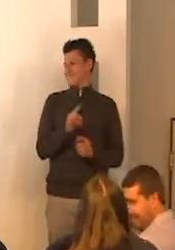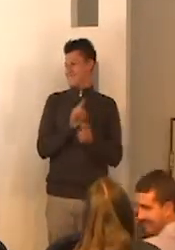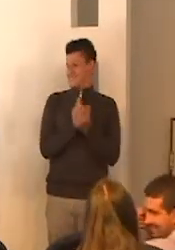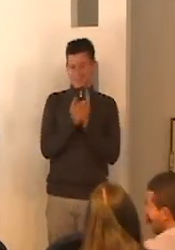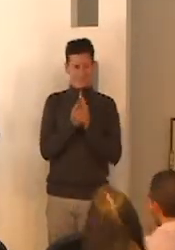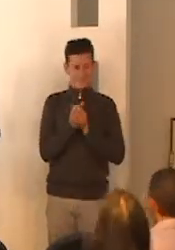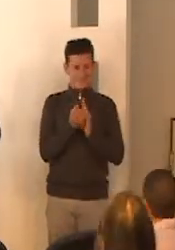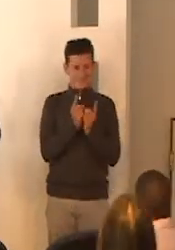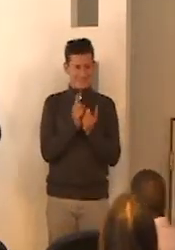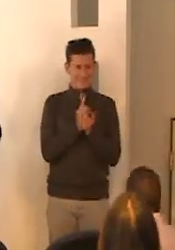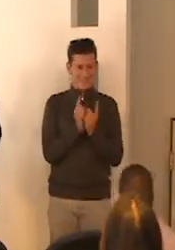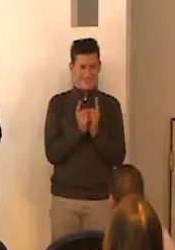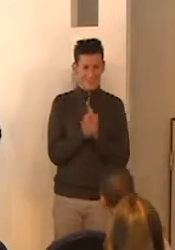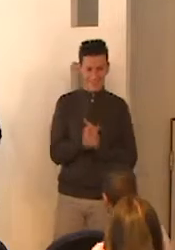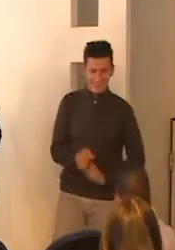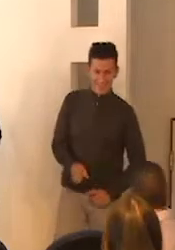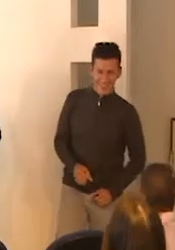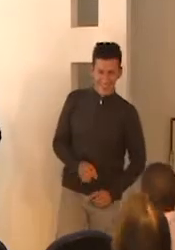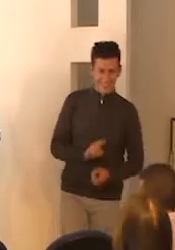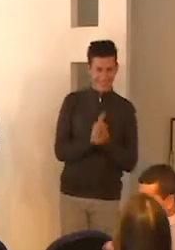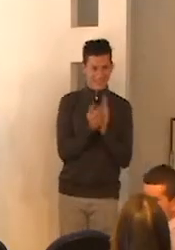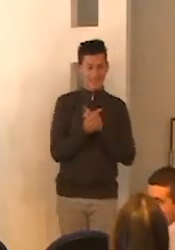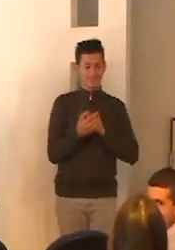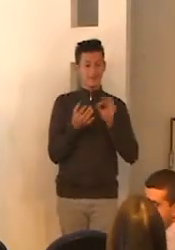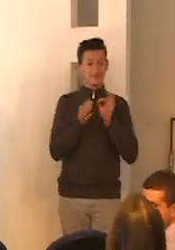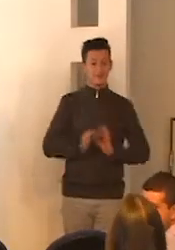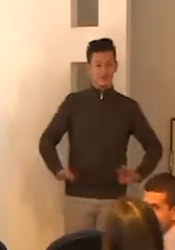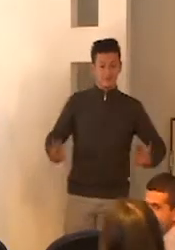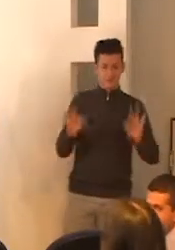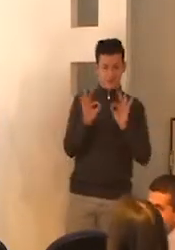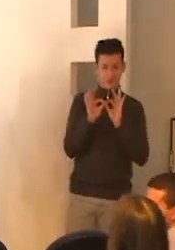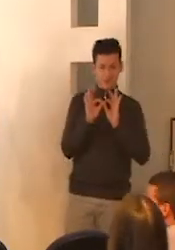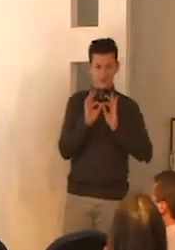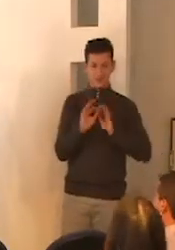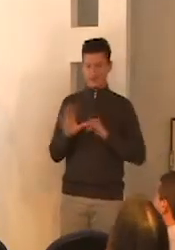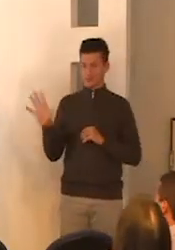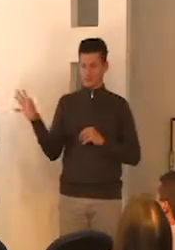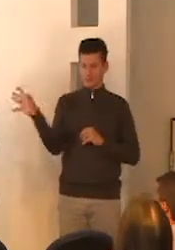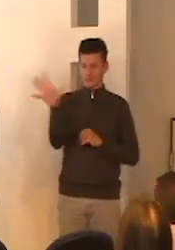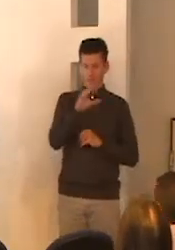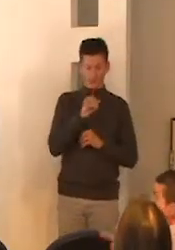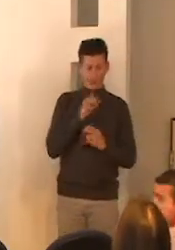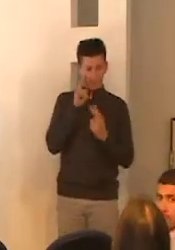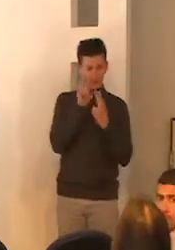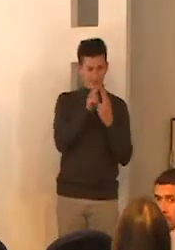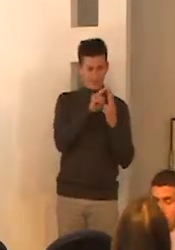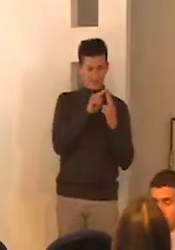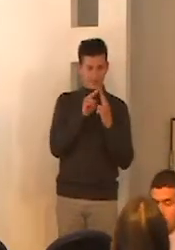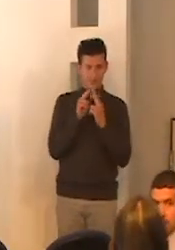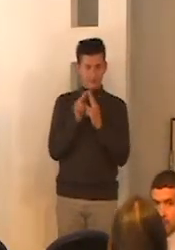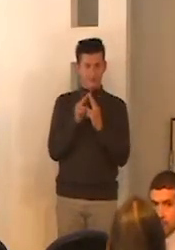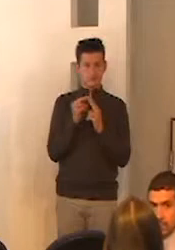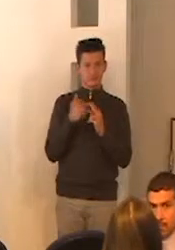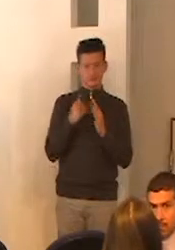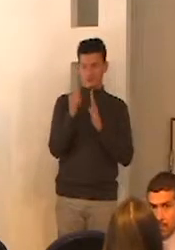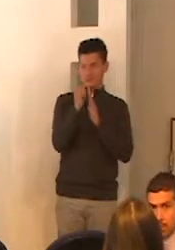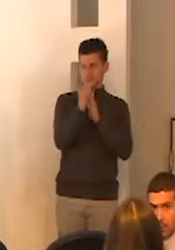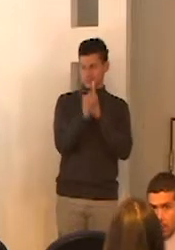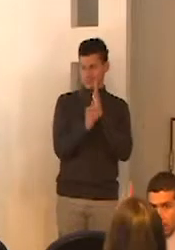porque me parece importante que ustedes lo conozcan, es que el programa